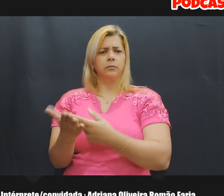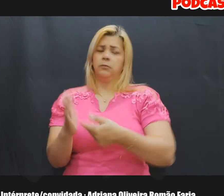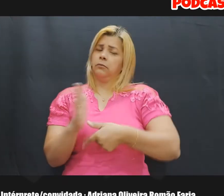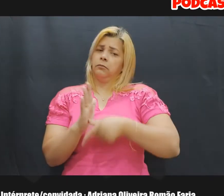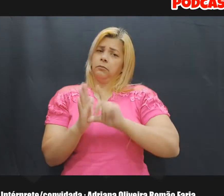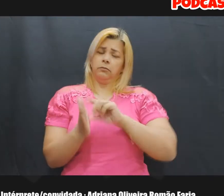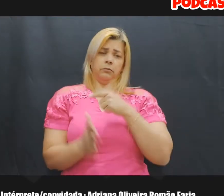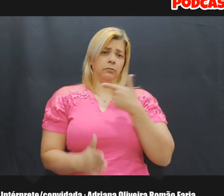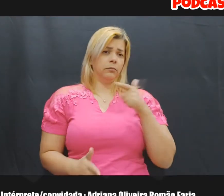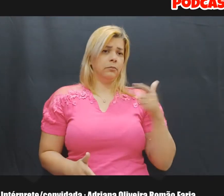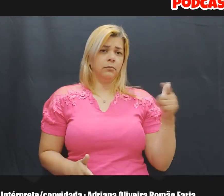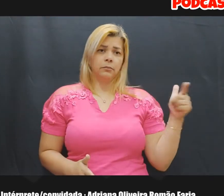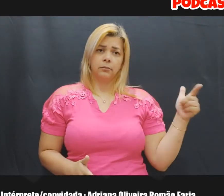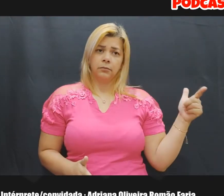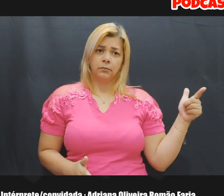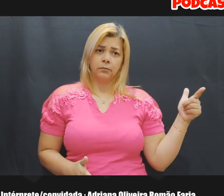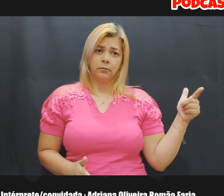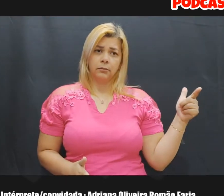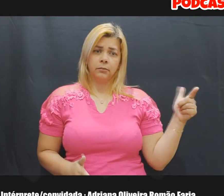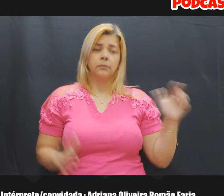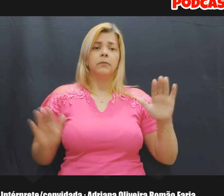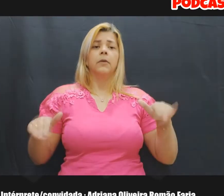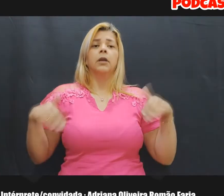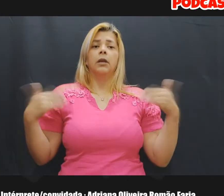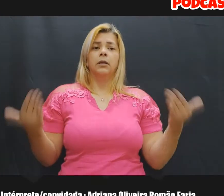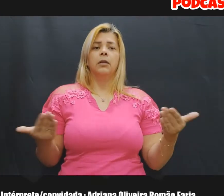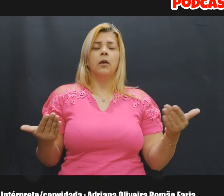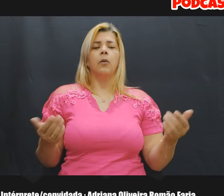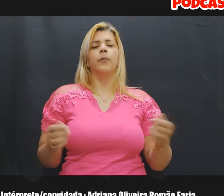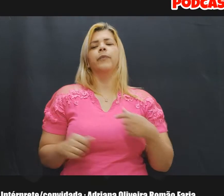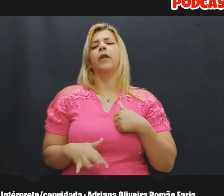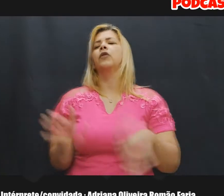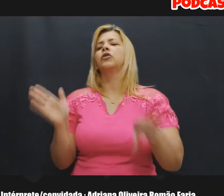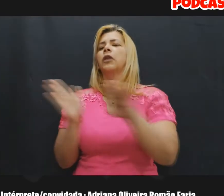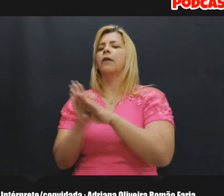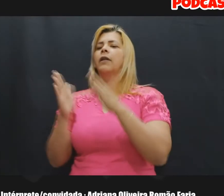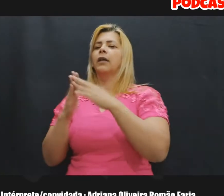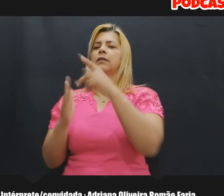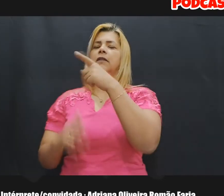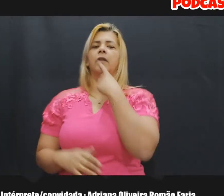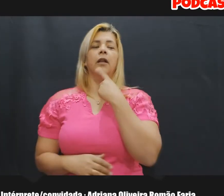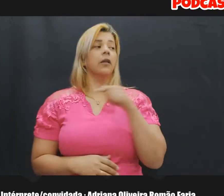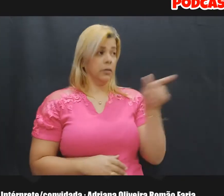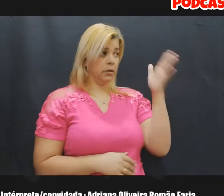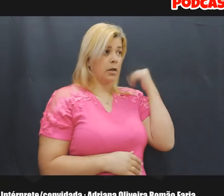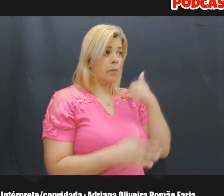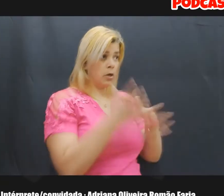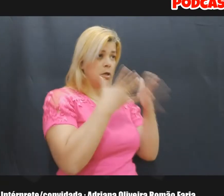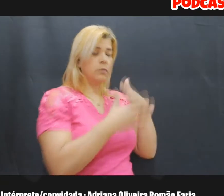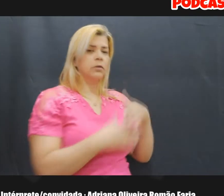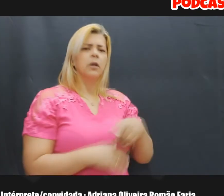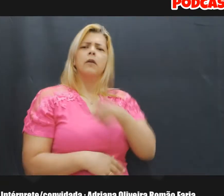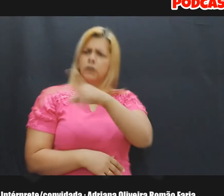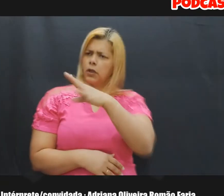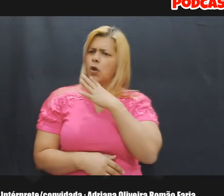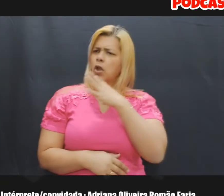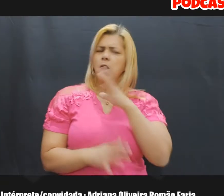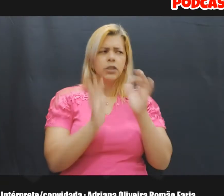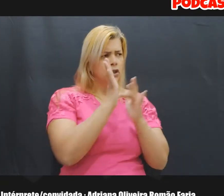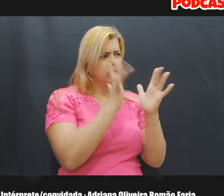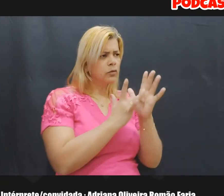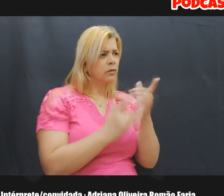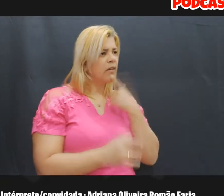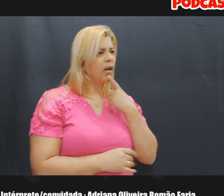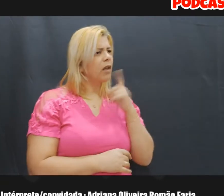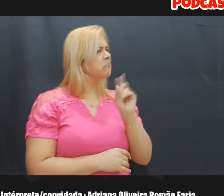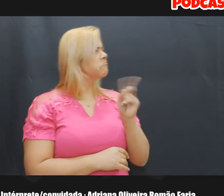não. Então, a gente chegava na casa dele e falava, você sabe Libras? Ele falava, sei. Você conhece Jesus? Ele